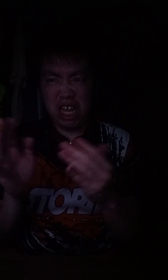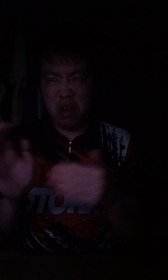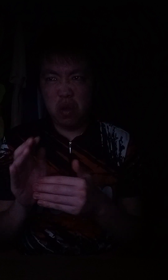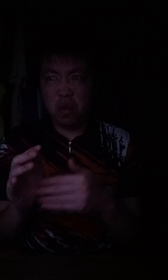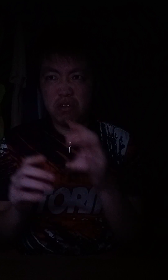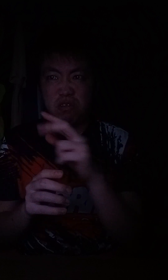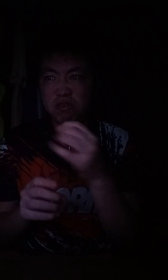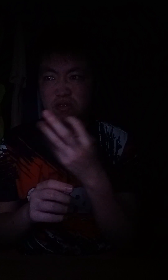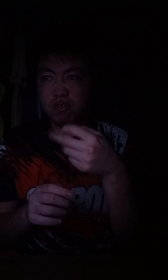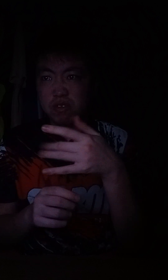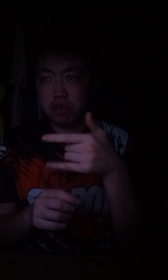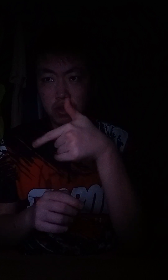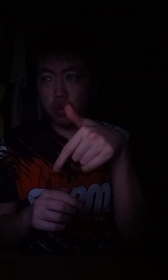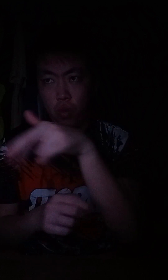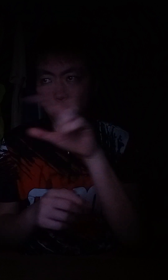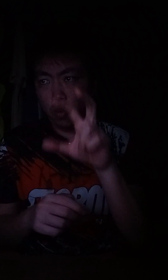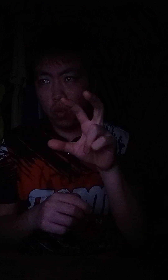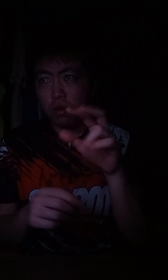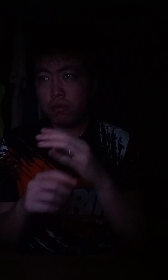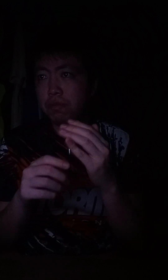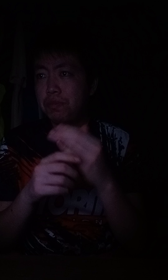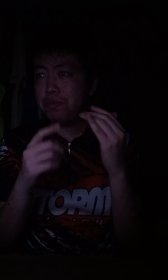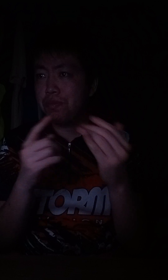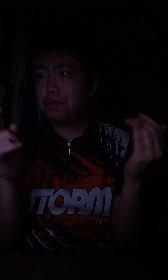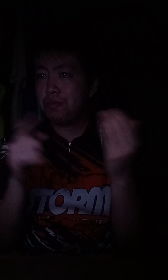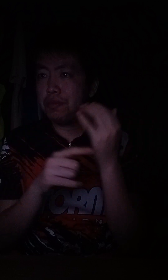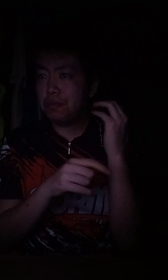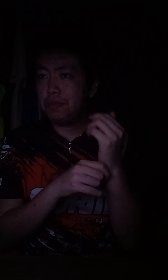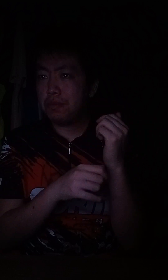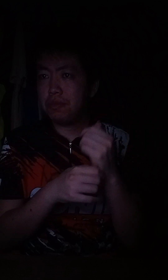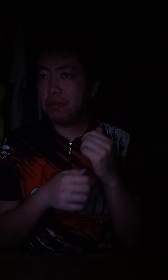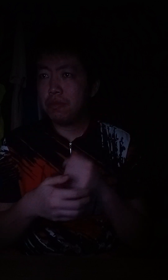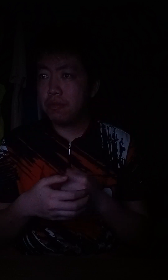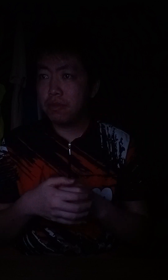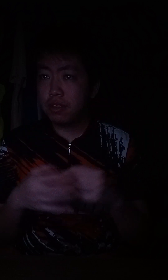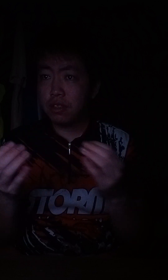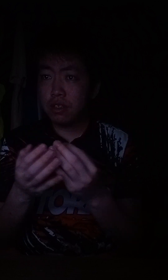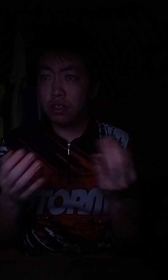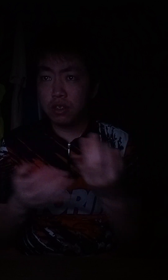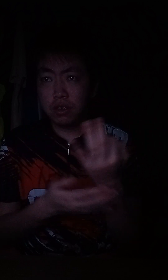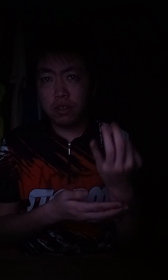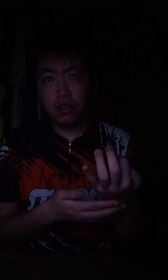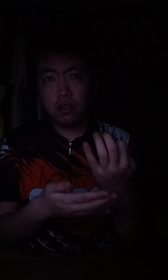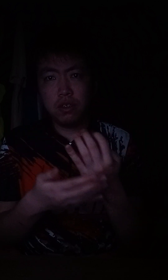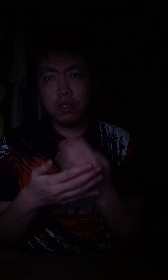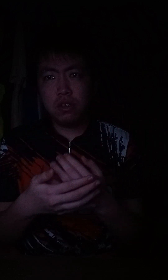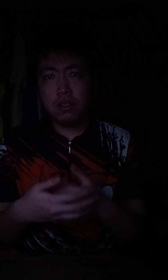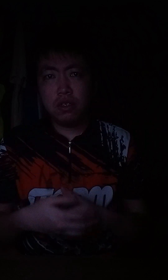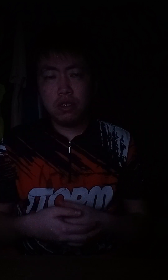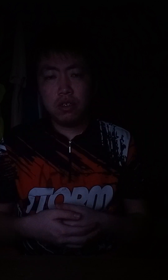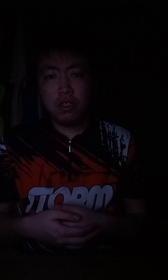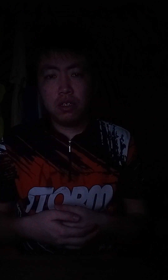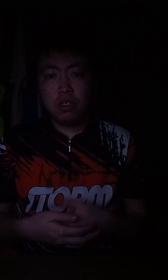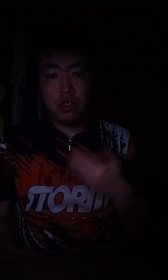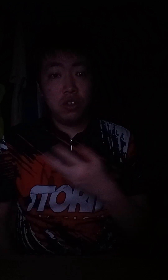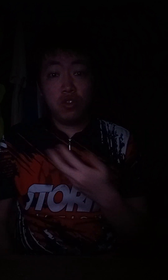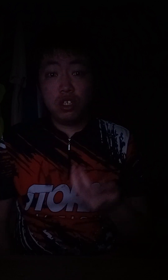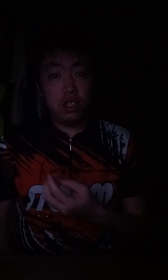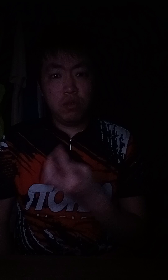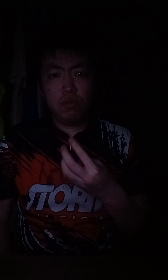누리꾼들이 공중 화장실 휴지를 찍어 인증하면서 조심하라고 경고를 하고 있습니다. 우리나라에서 무슨